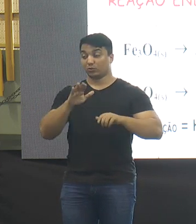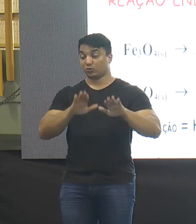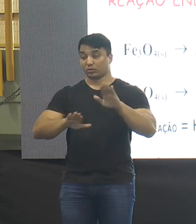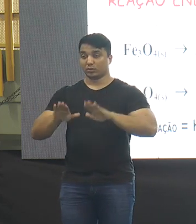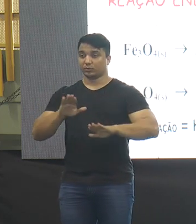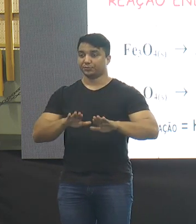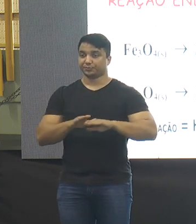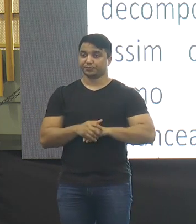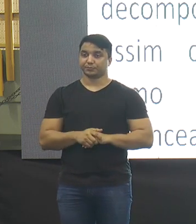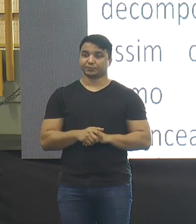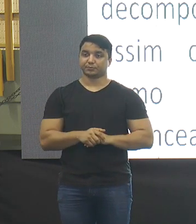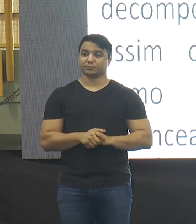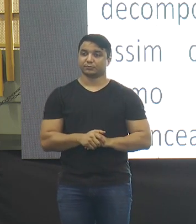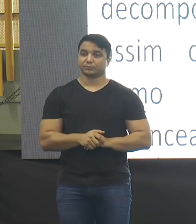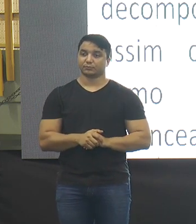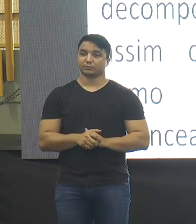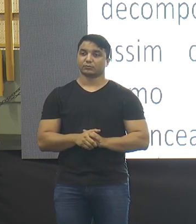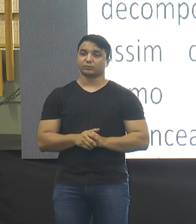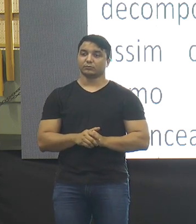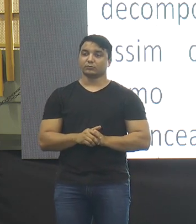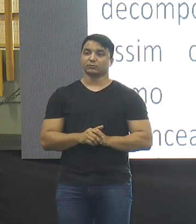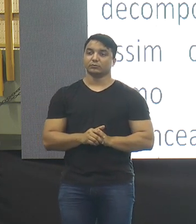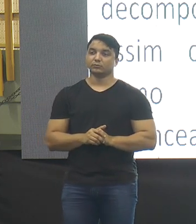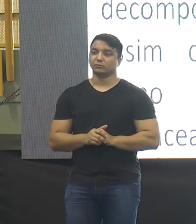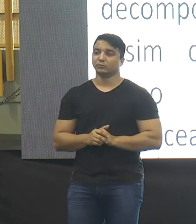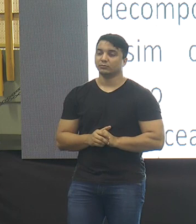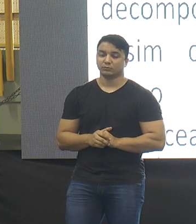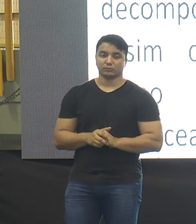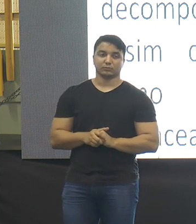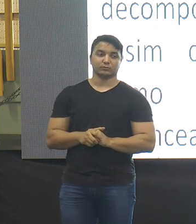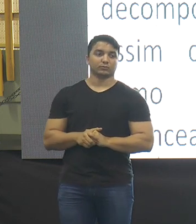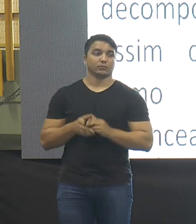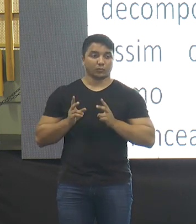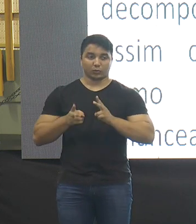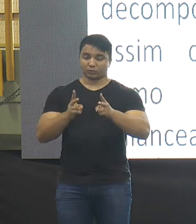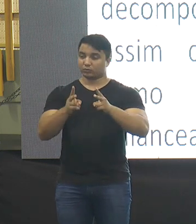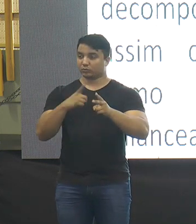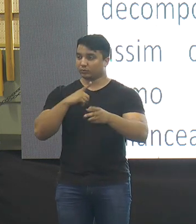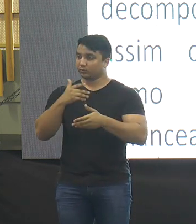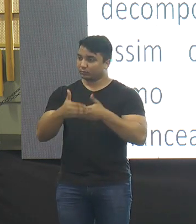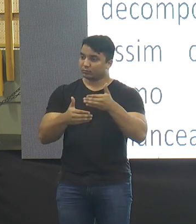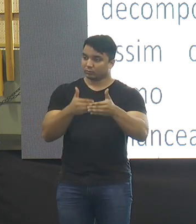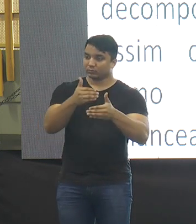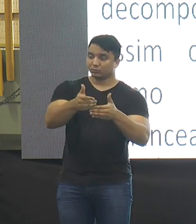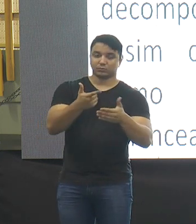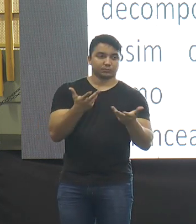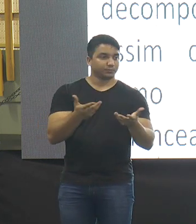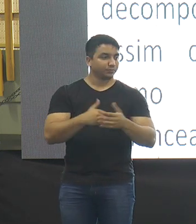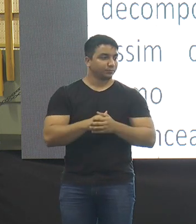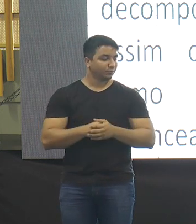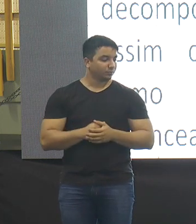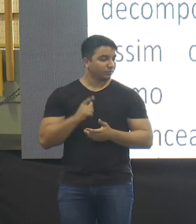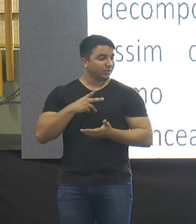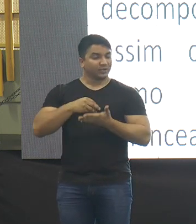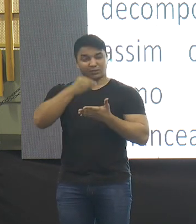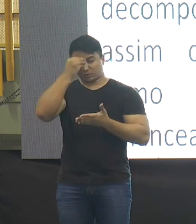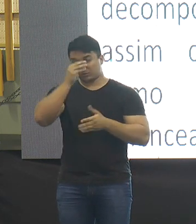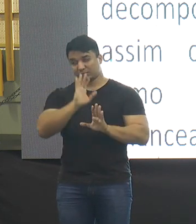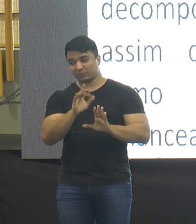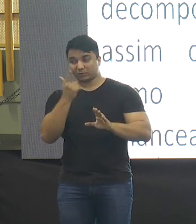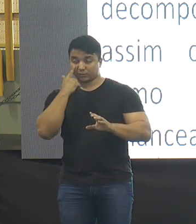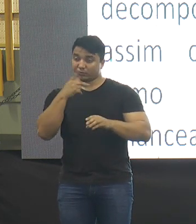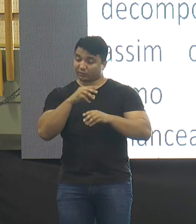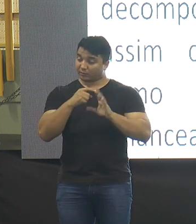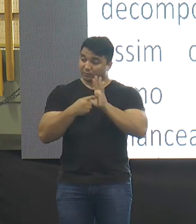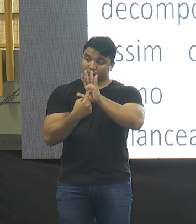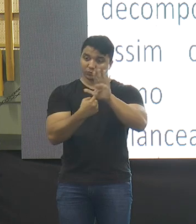representação química. Bem, bora lá, Vamos parar um pouquinho agora com esse negócio bem teórico e tal, e vamos ver de